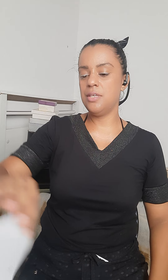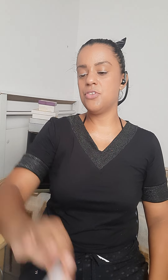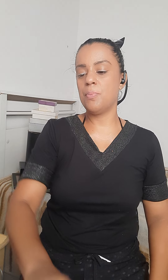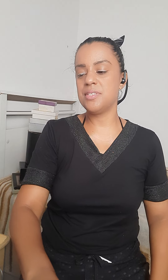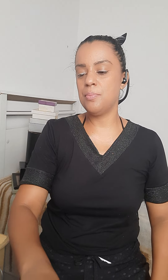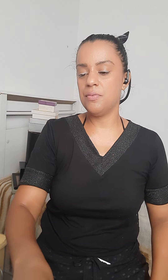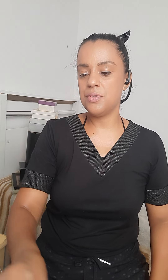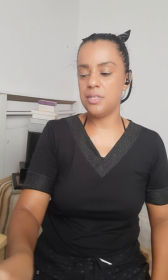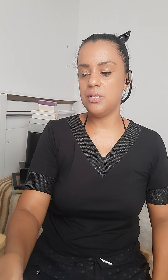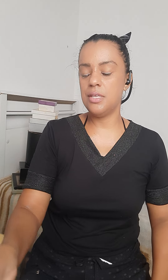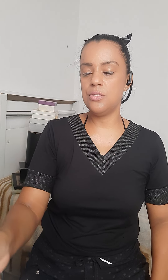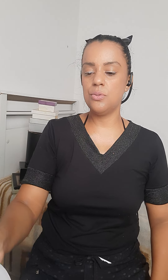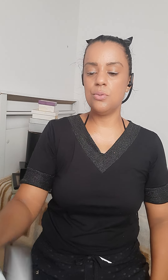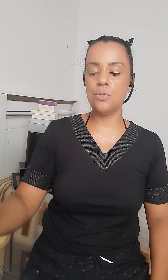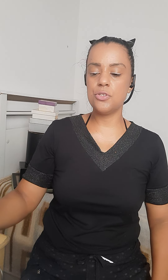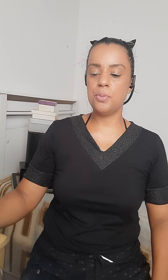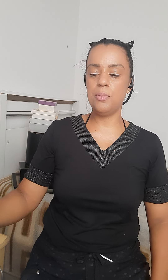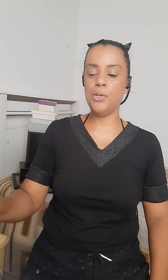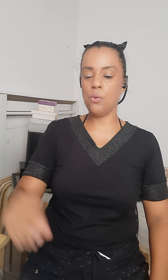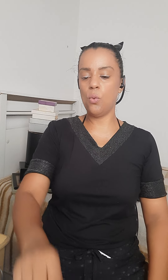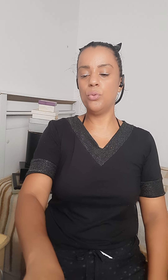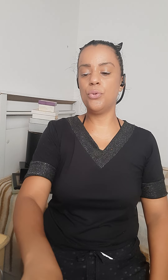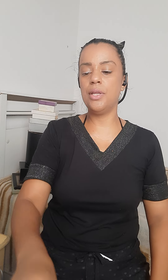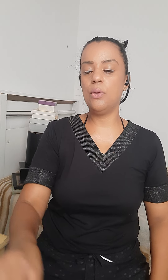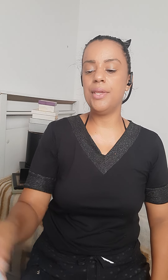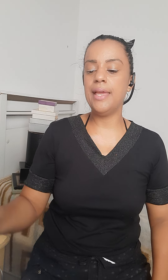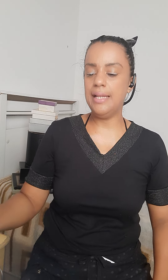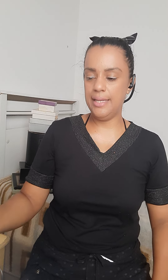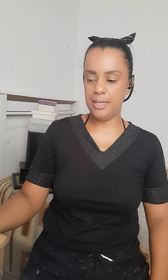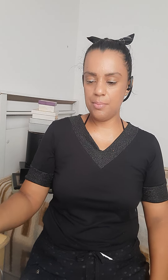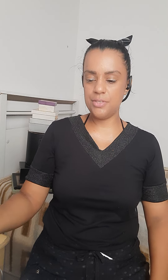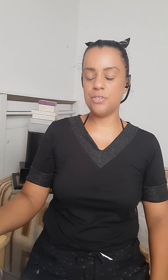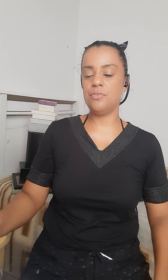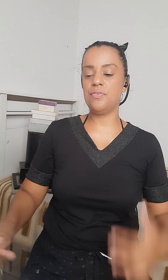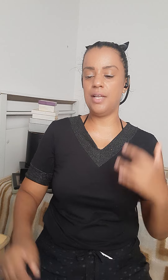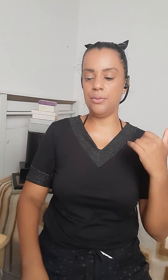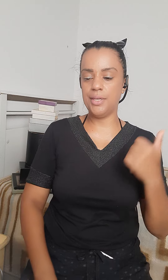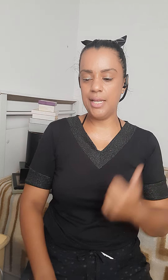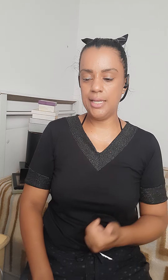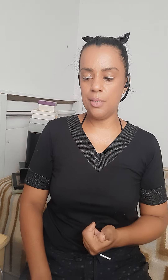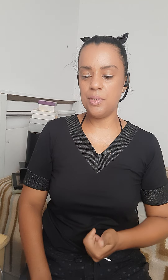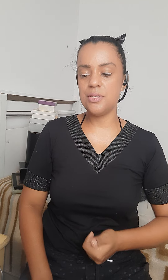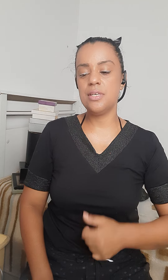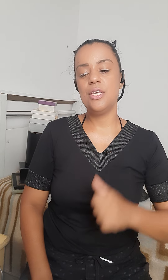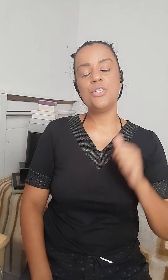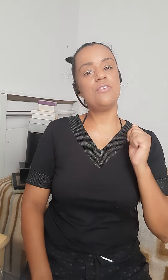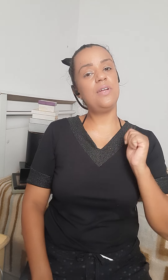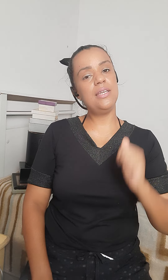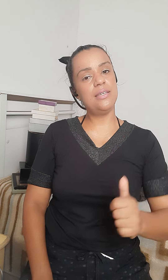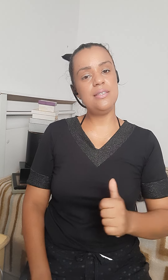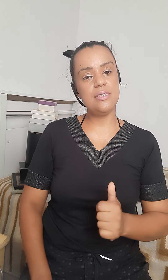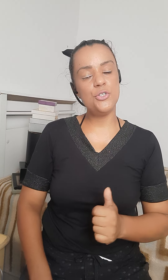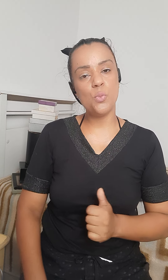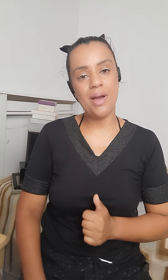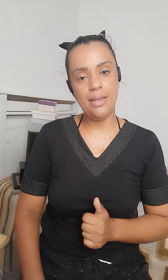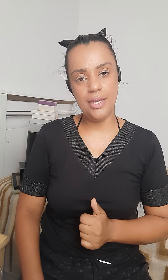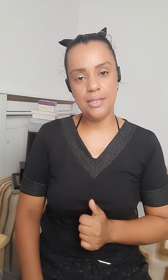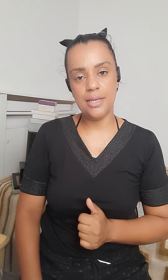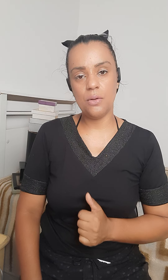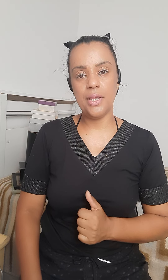já passei para vocês desde o nosso primeiro encontro, né? O que é Libras, já foi falado o que é Libras. Já falei que existe uma lei que reconhece